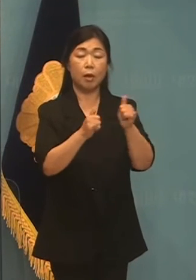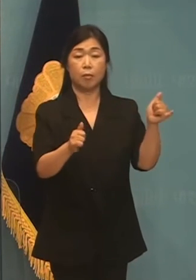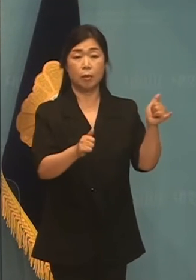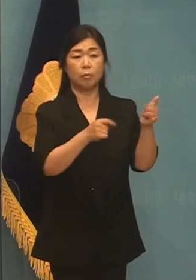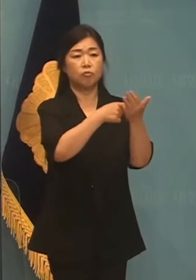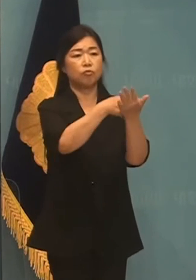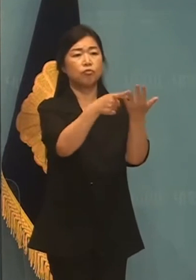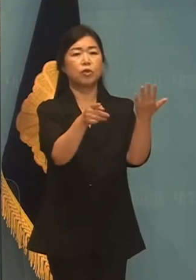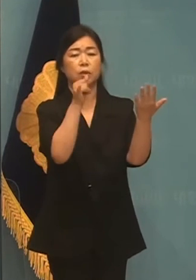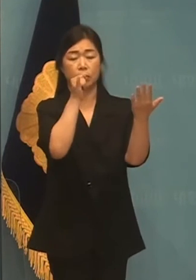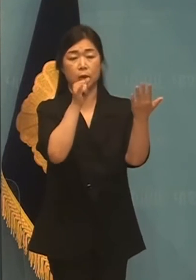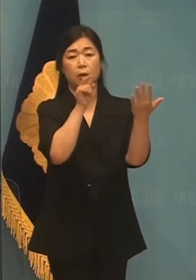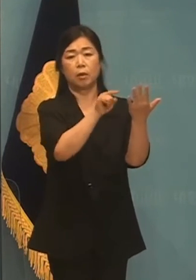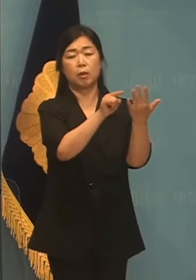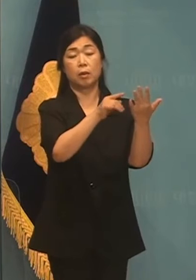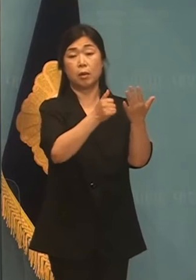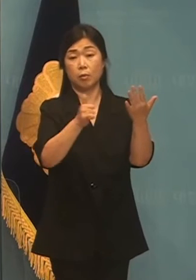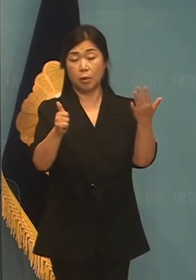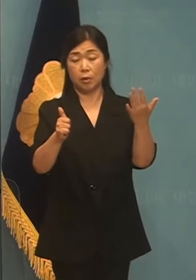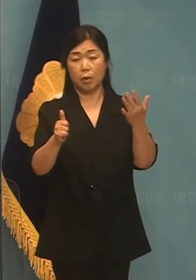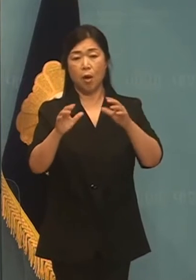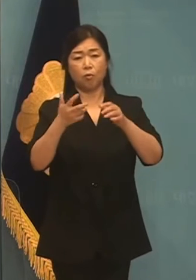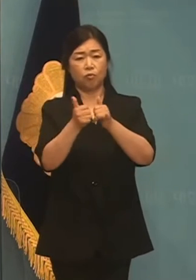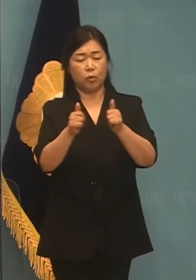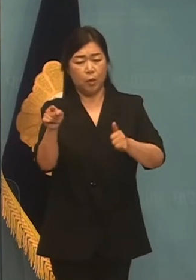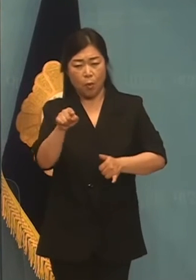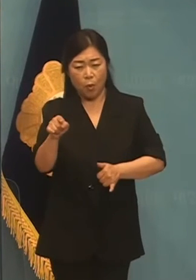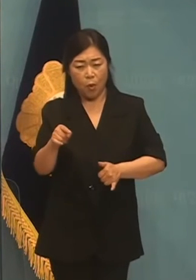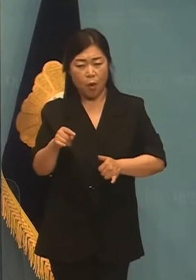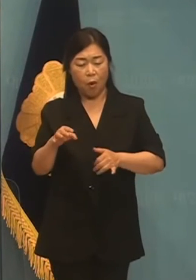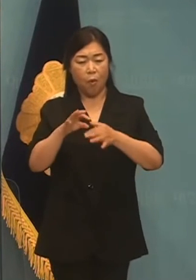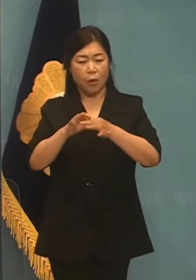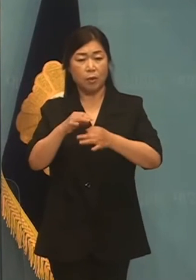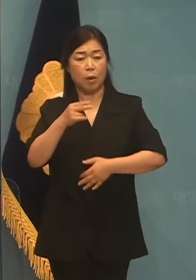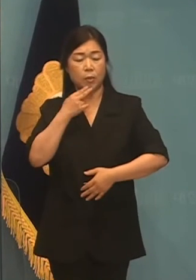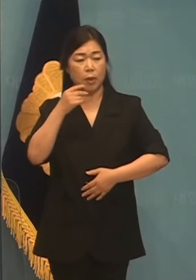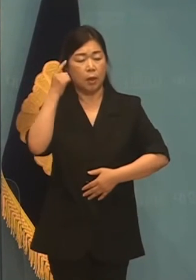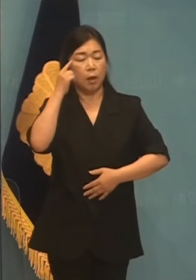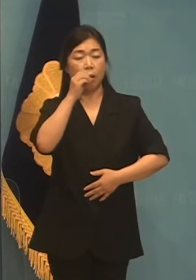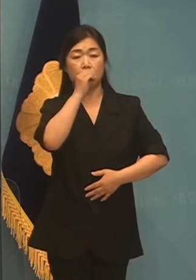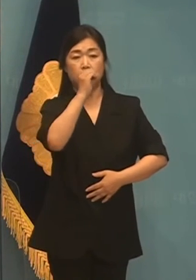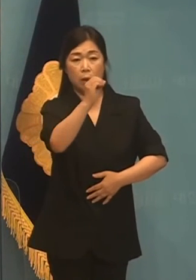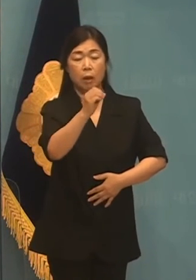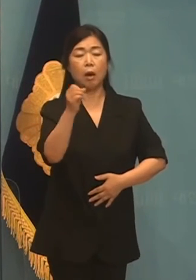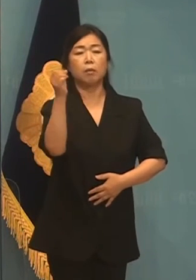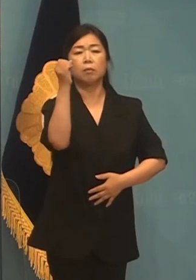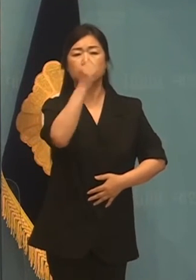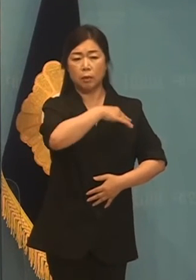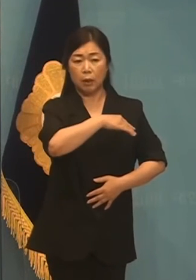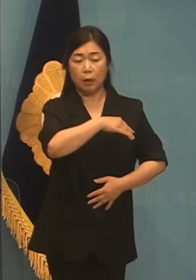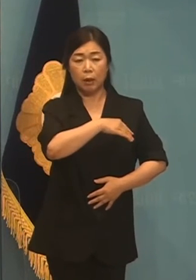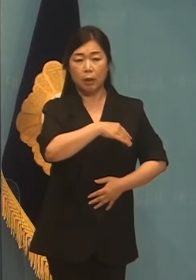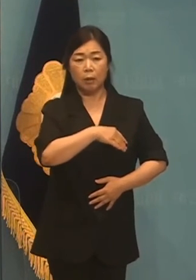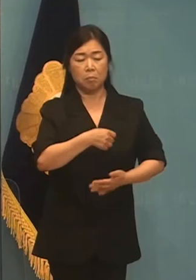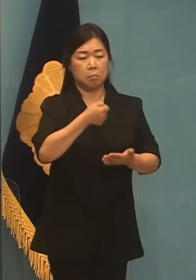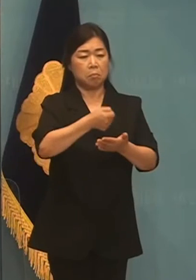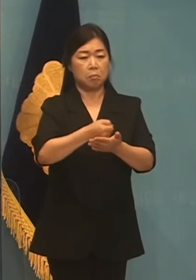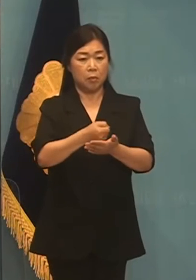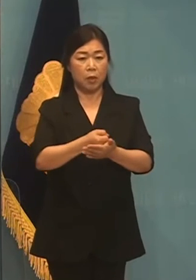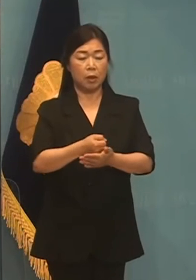이들은 국익에 대한 일체의 고려 없이 무개념으로 부하 내동했다고